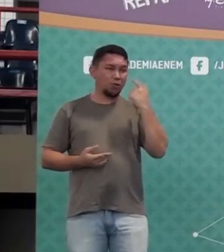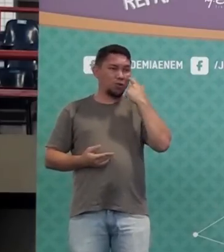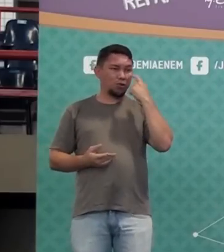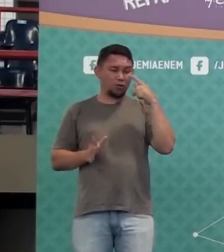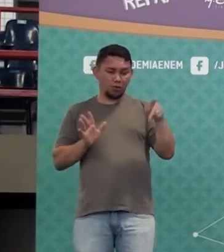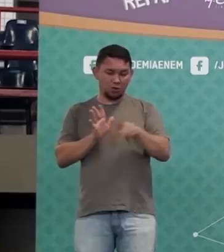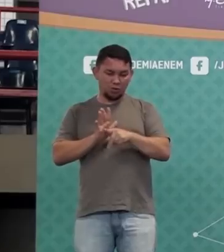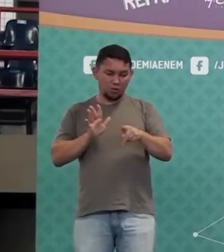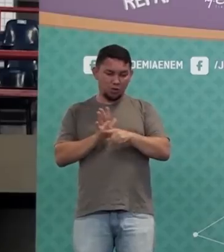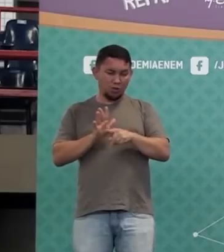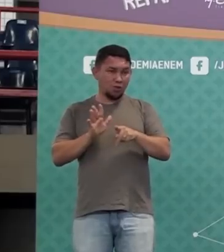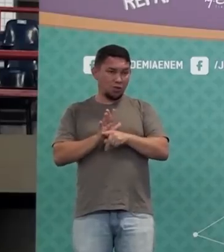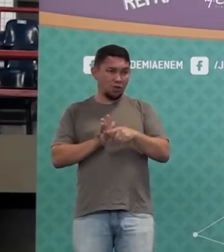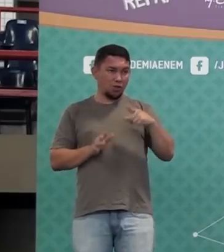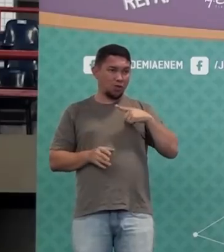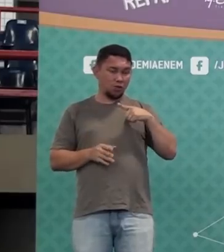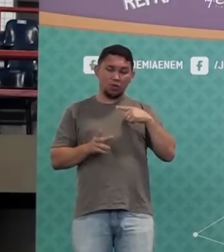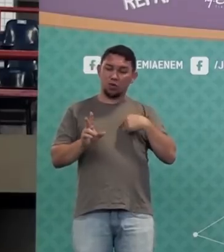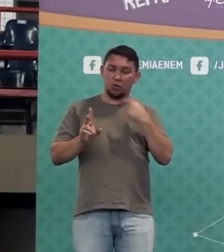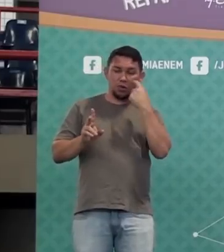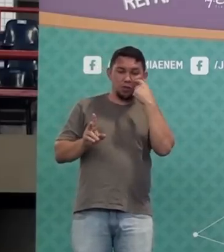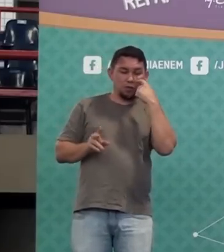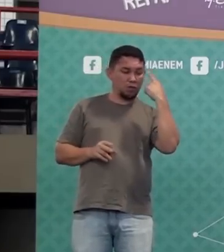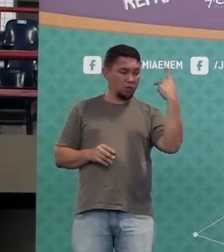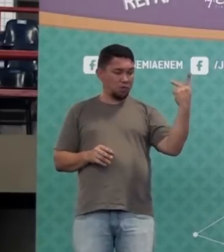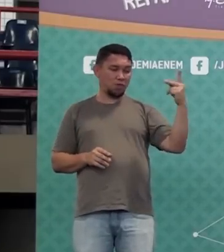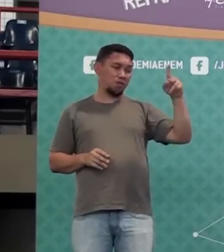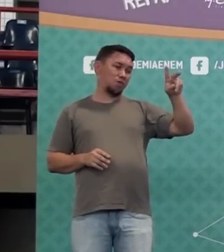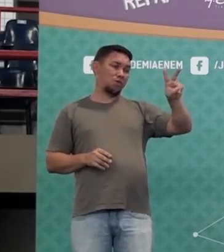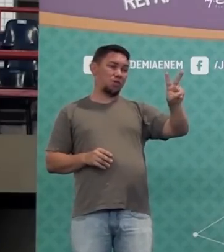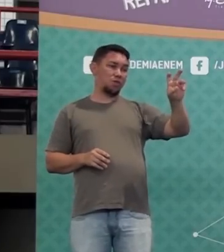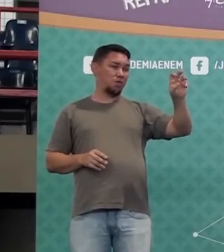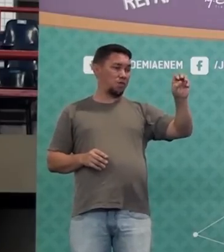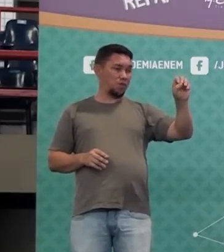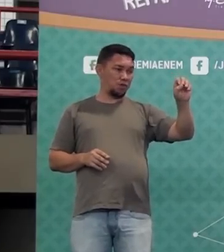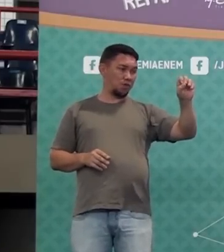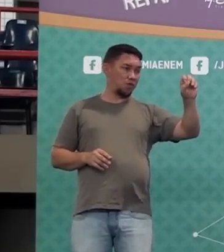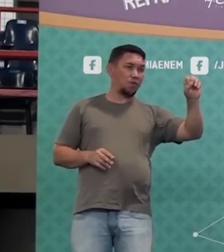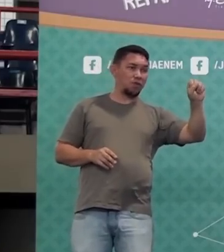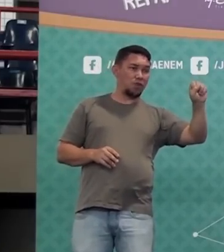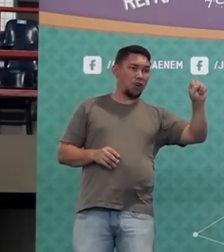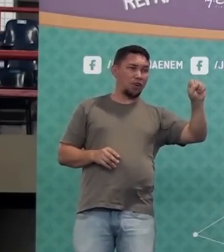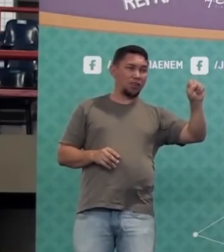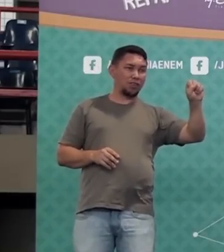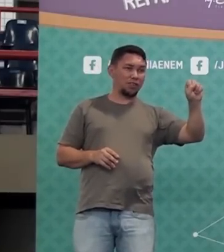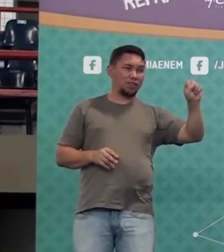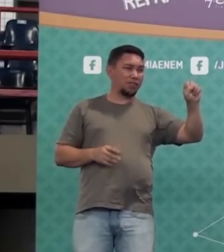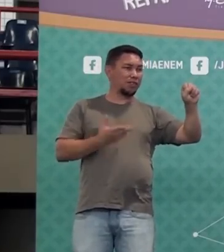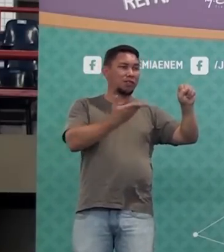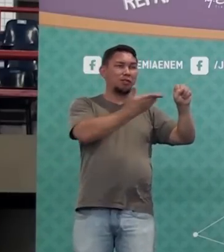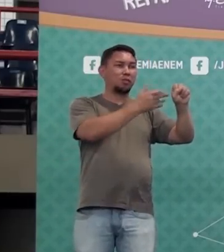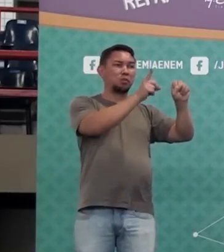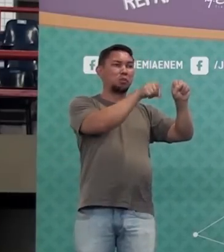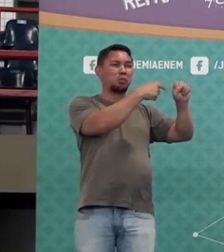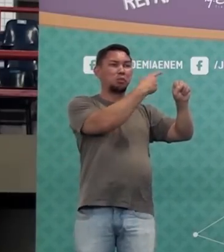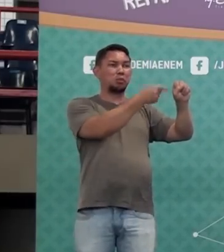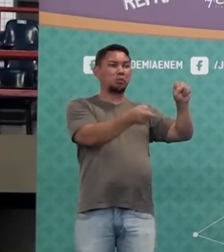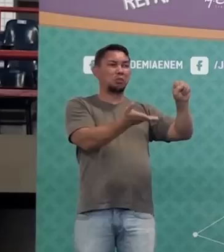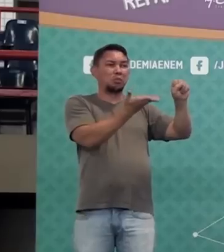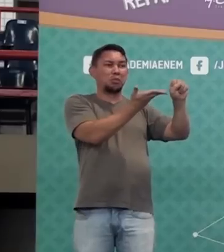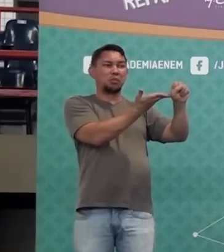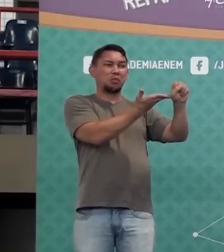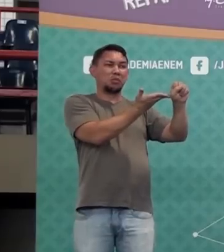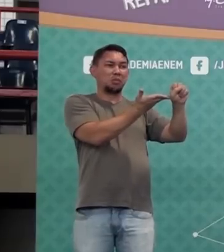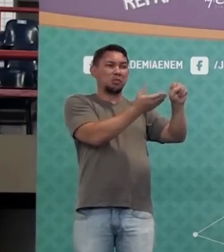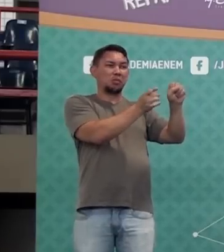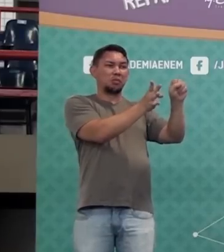plural, dos pronomes reto, vós. Até as Bíblias contemporâneas estão sendo